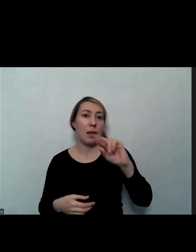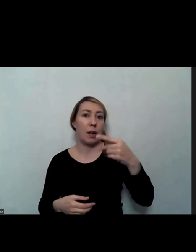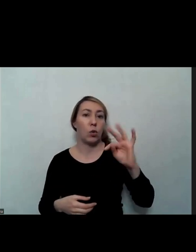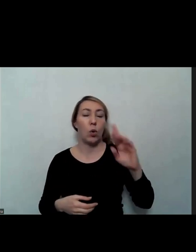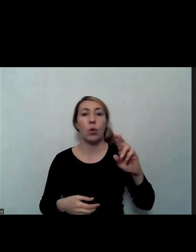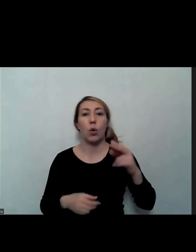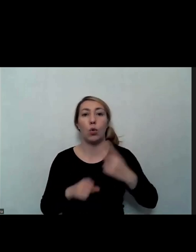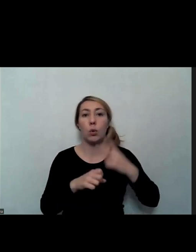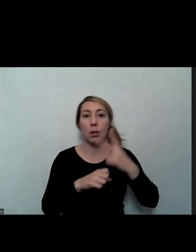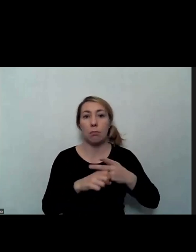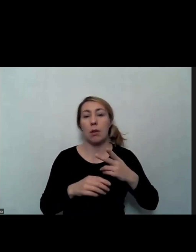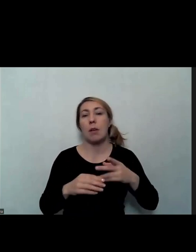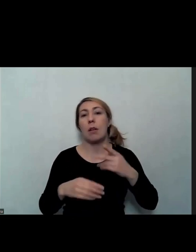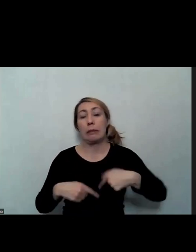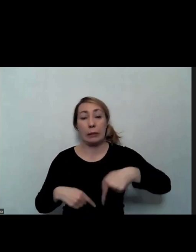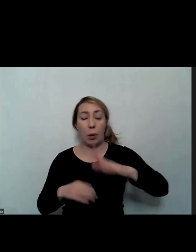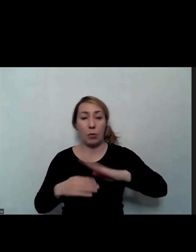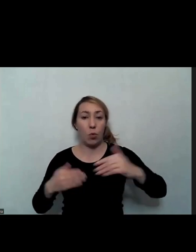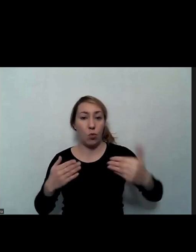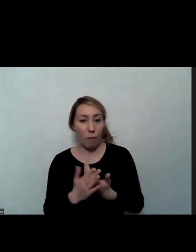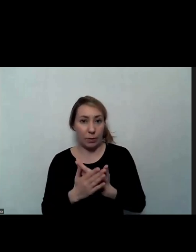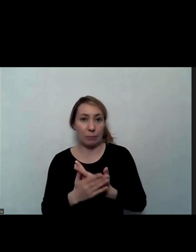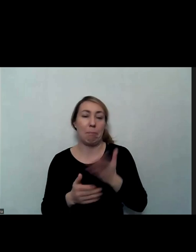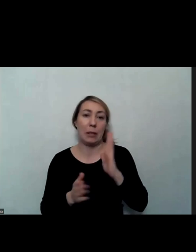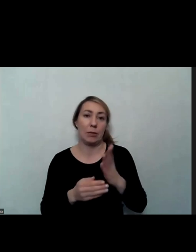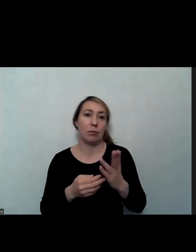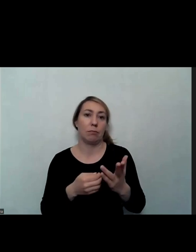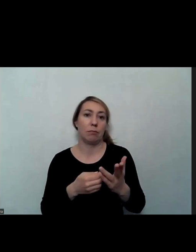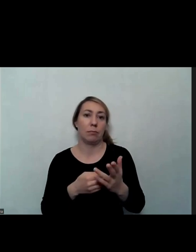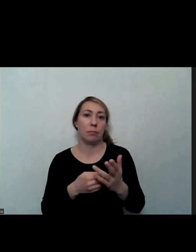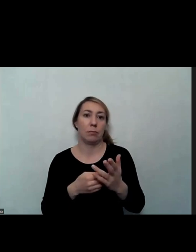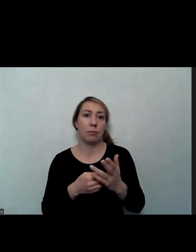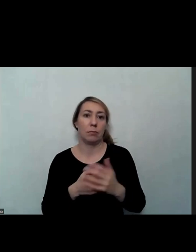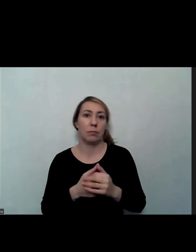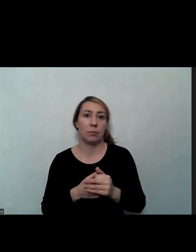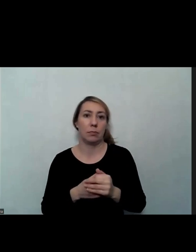prowadzić kolejny inkubator i znowu będziemy